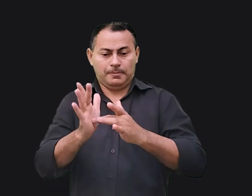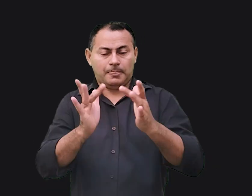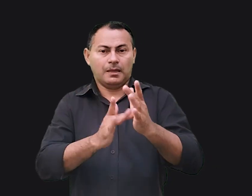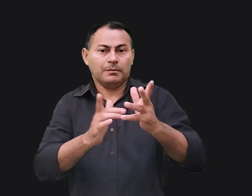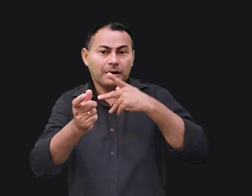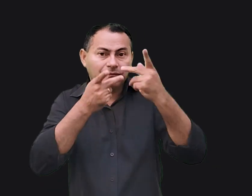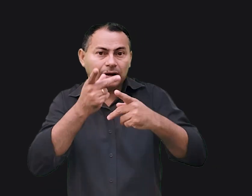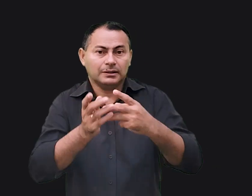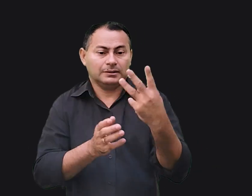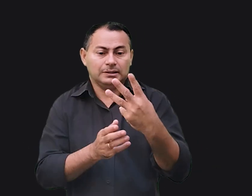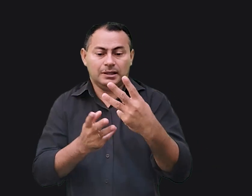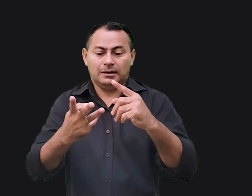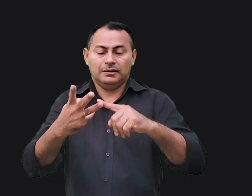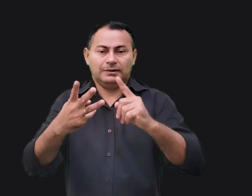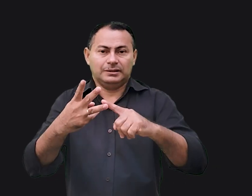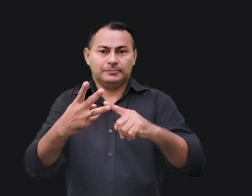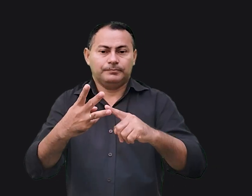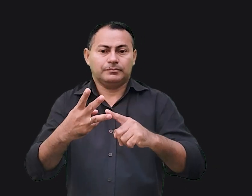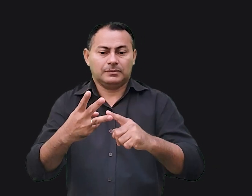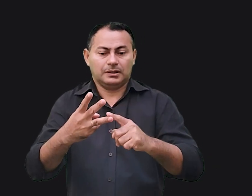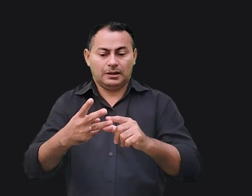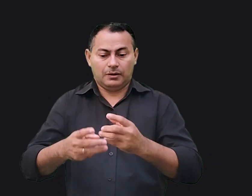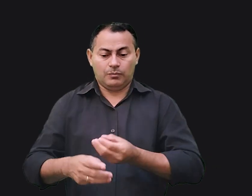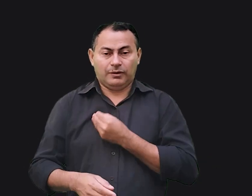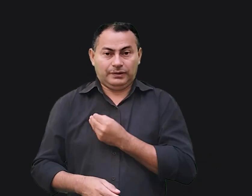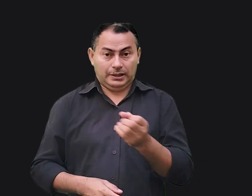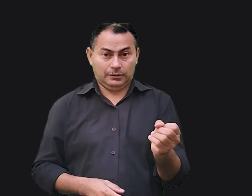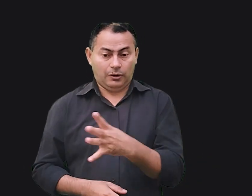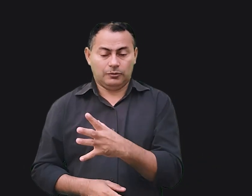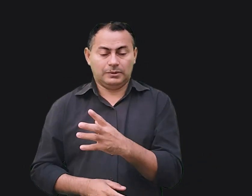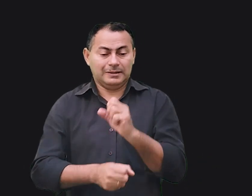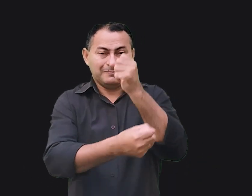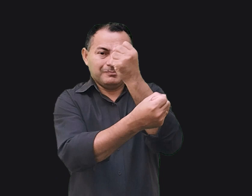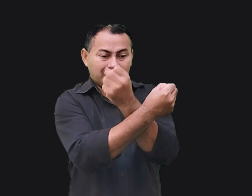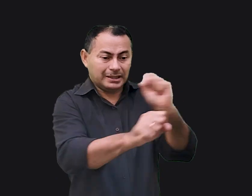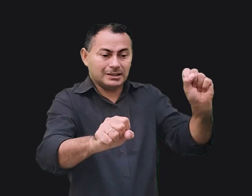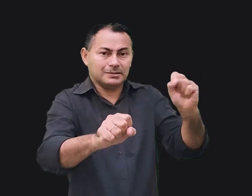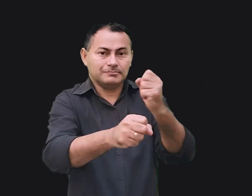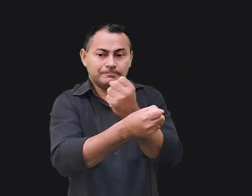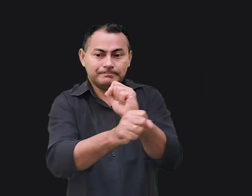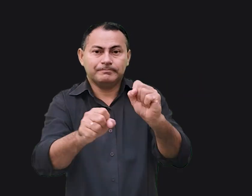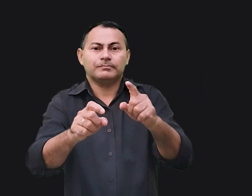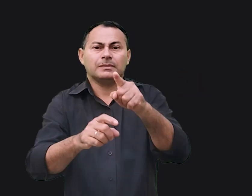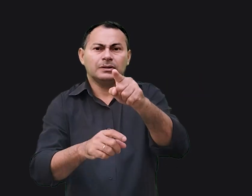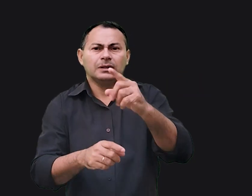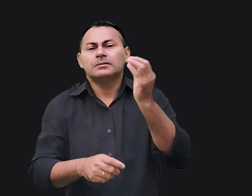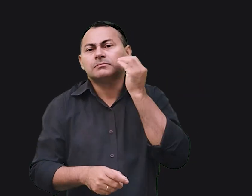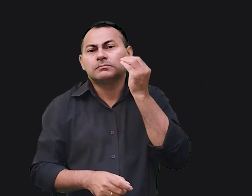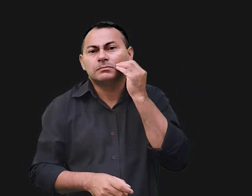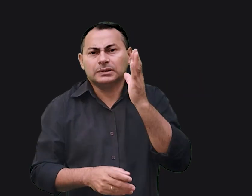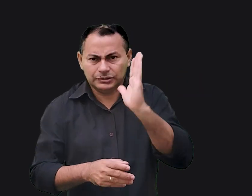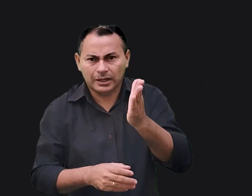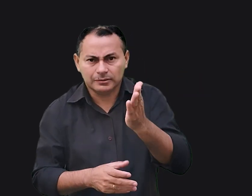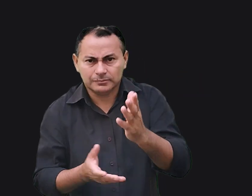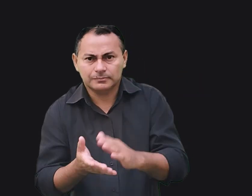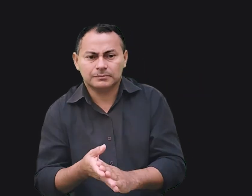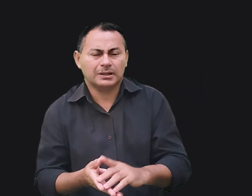Jesus está falando sobre a terceira fase. O nascer de novo, sair da prisão, ser liberto. Você já experimentou isso?